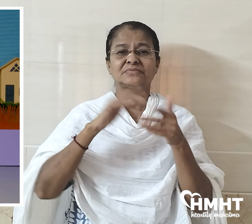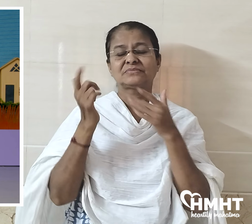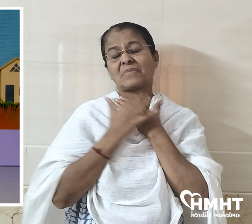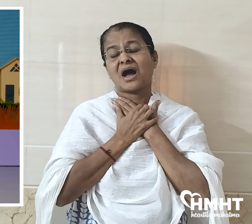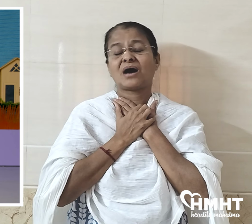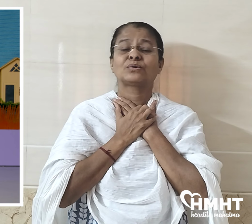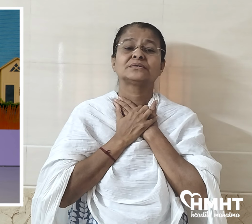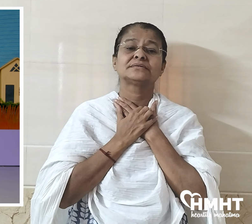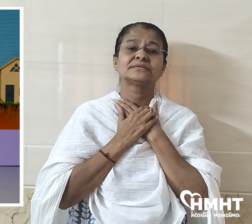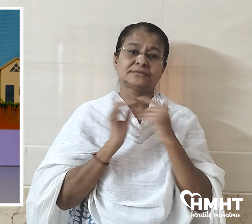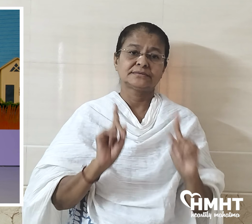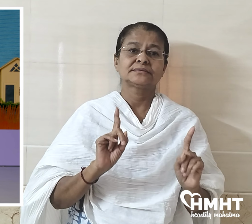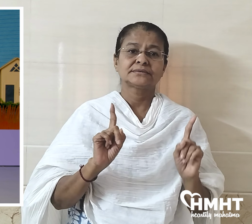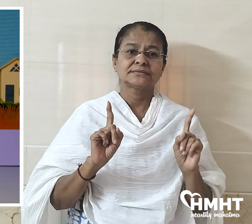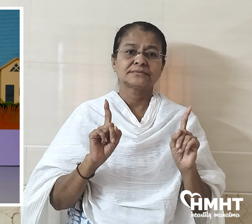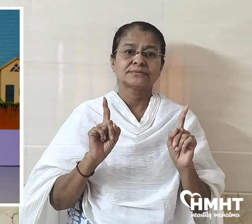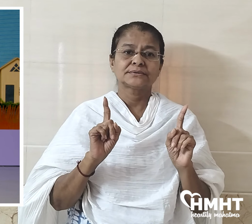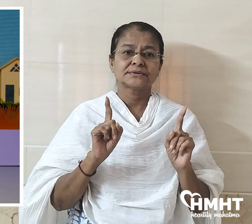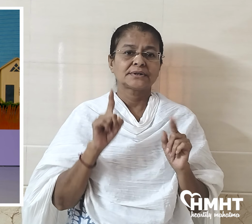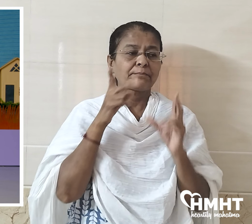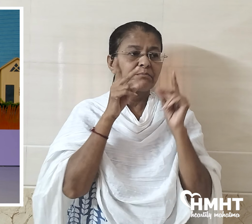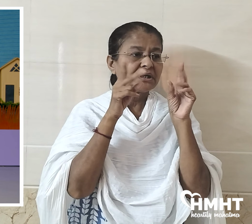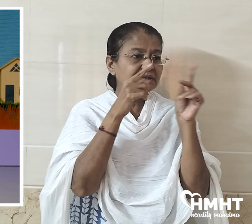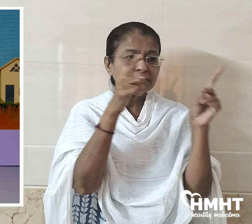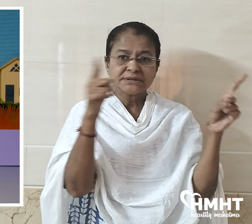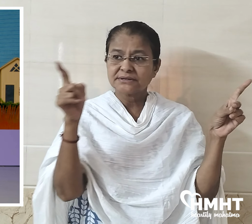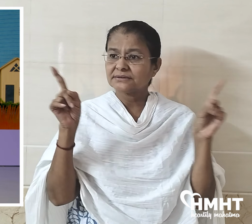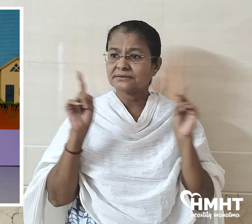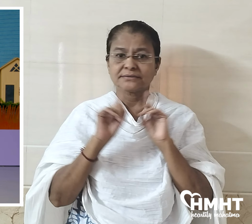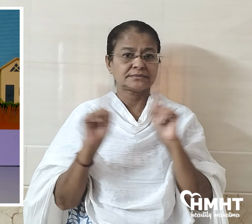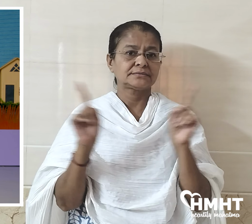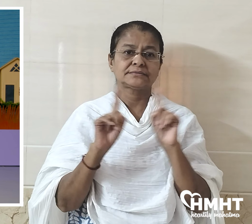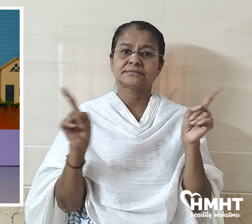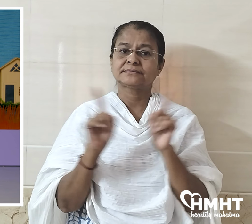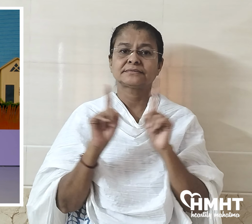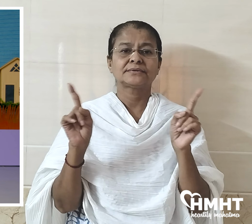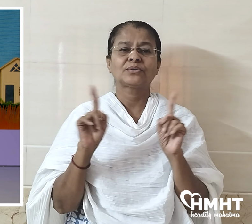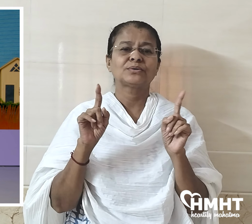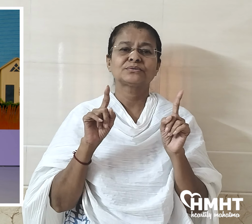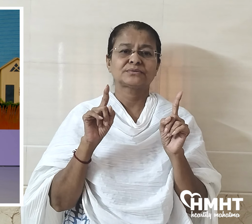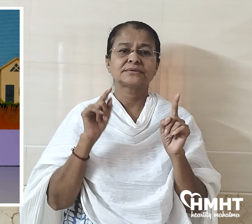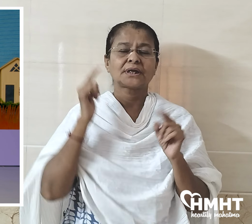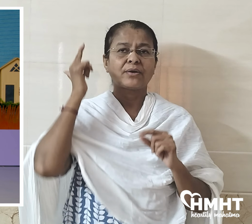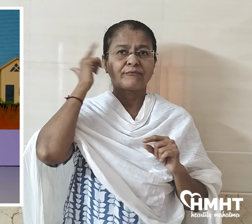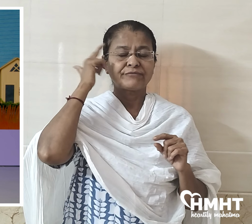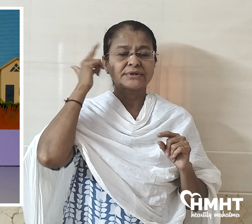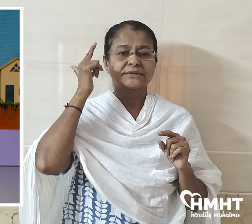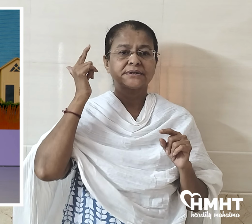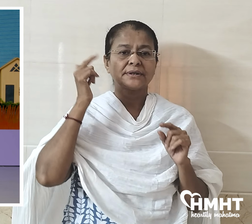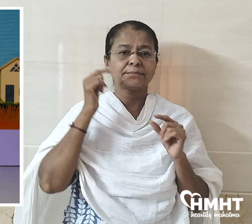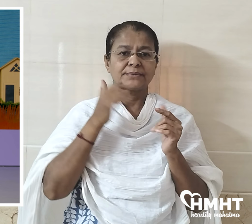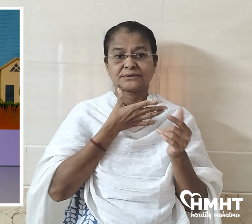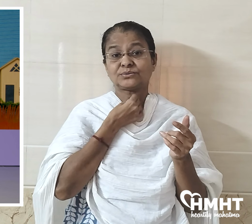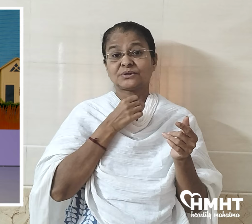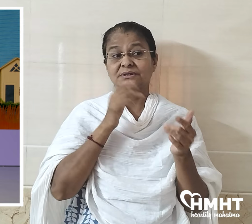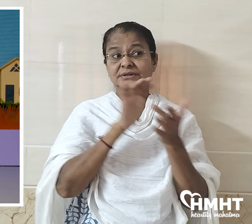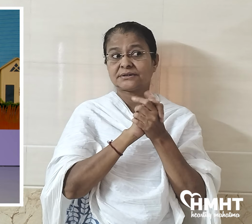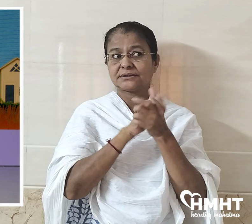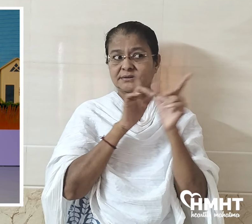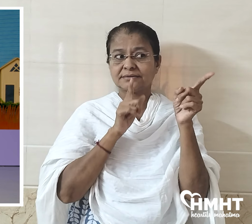જોઈએ, મારો રહેવો જોઈએ, મારો પોતાનો રહેવો જોઈએ, મારા સિવાય એના જીવનમાં કોઈ ના જોઈએ. અને પછી કોકની